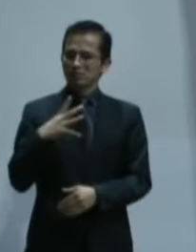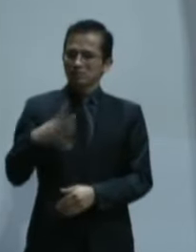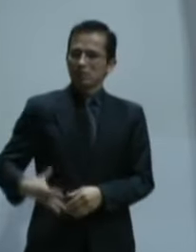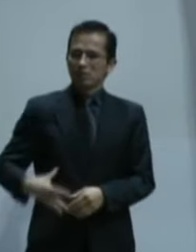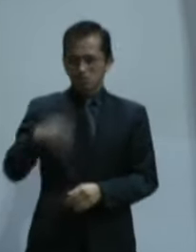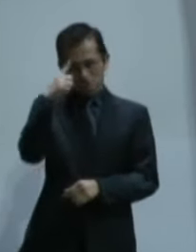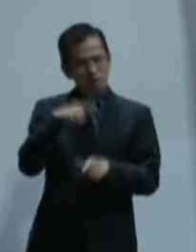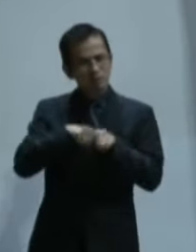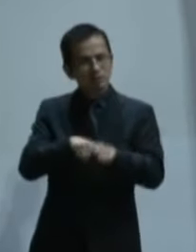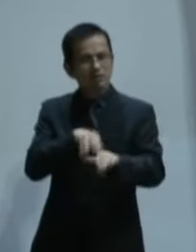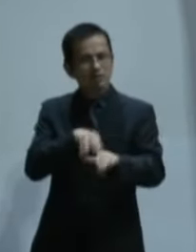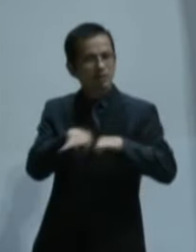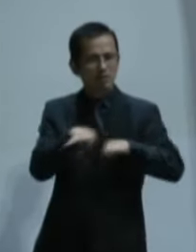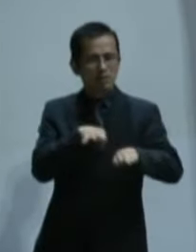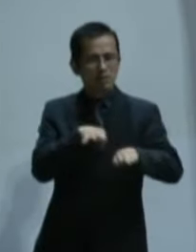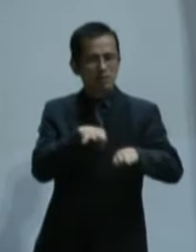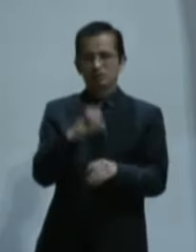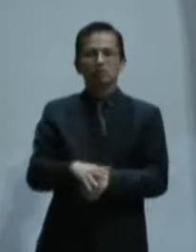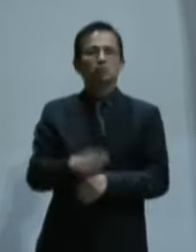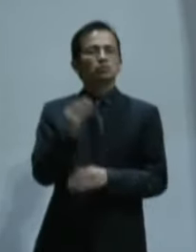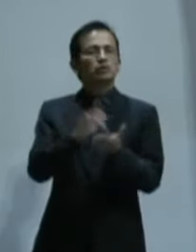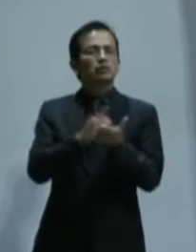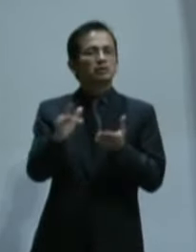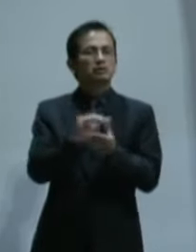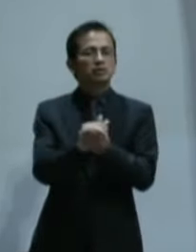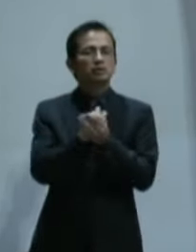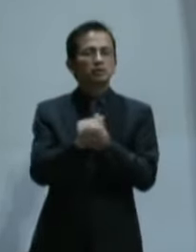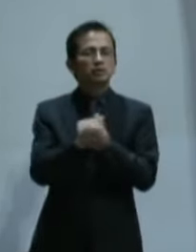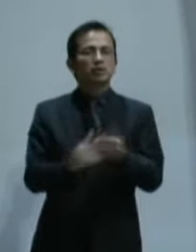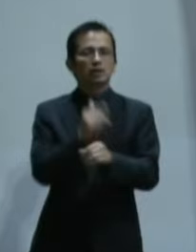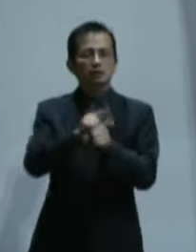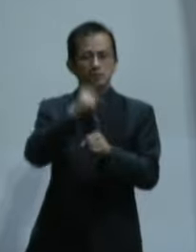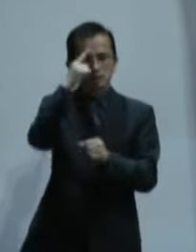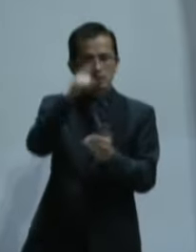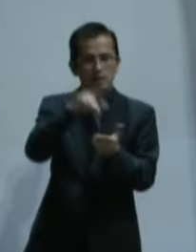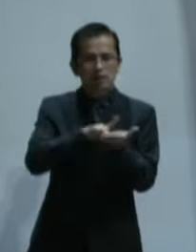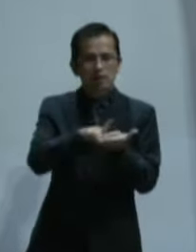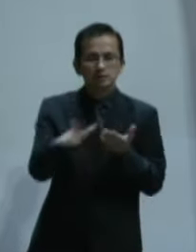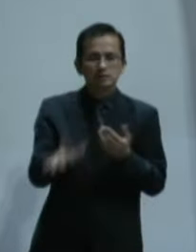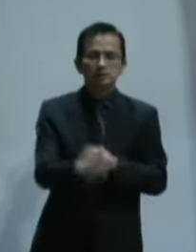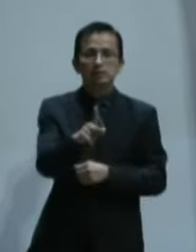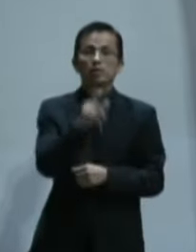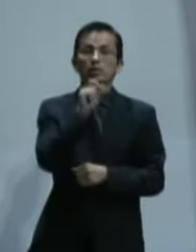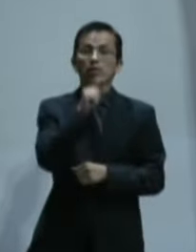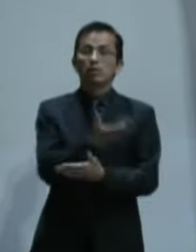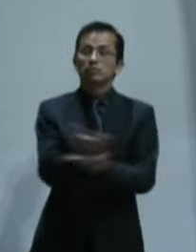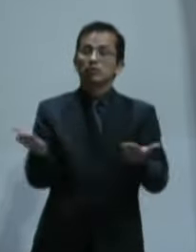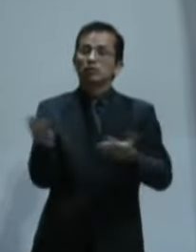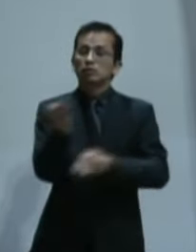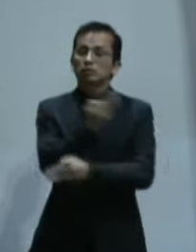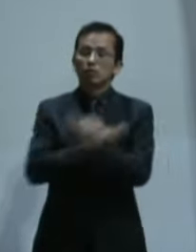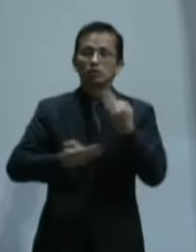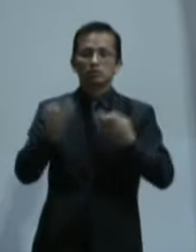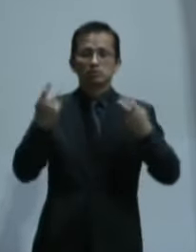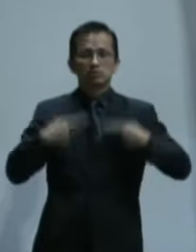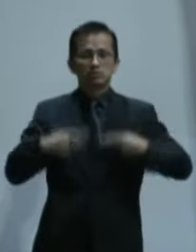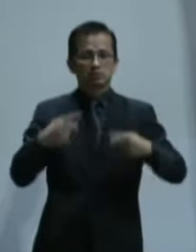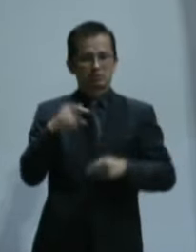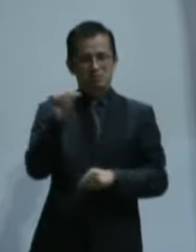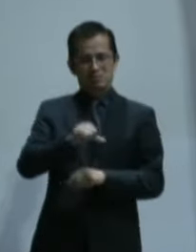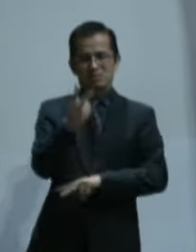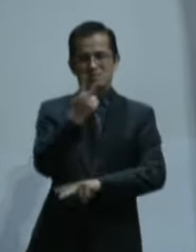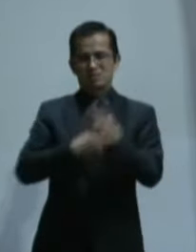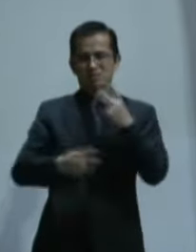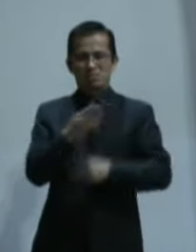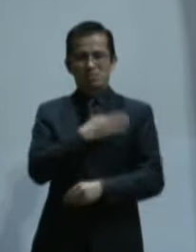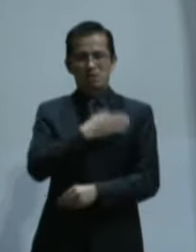estos valores reitero nuestro agradecimiento a la Lotería Nacional para la asistencia pública y a todo los aquí presentes en este acto